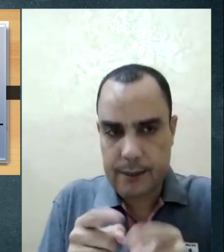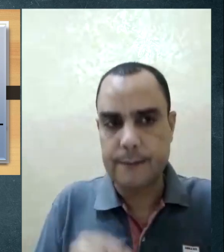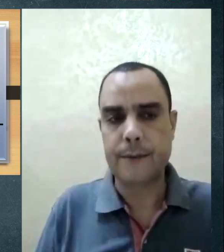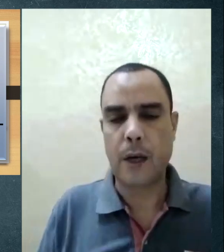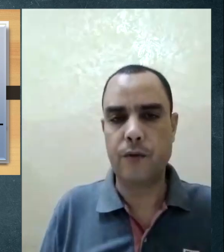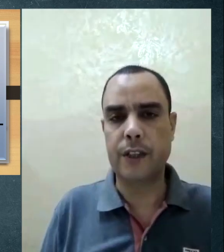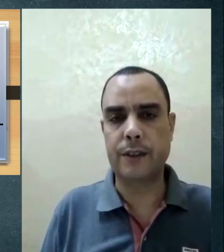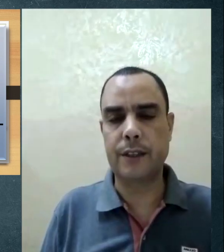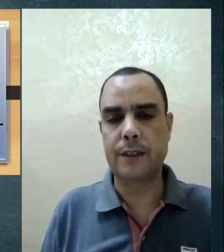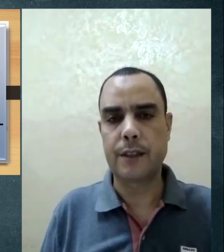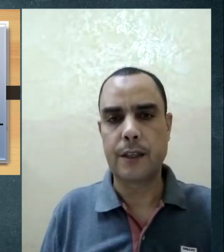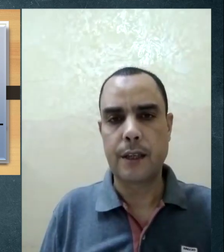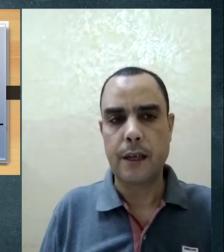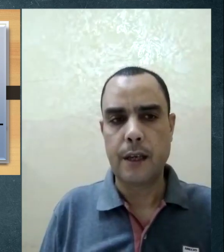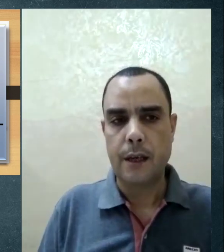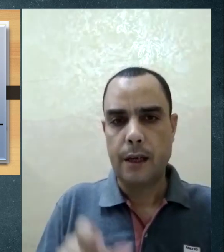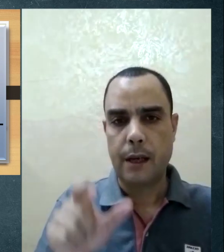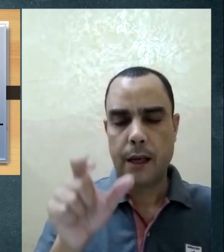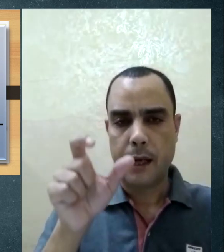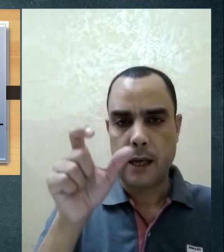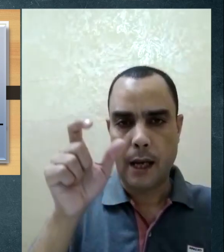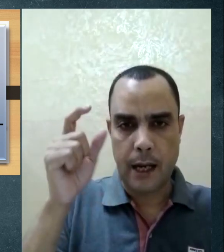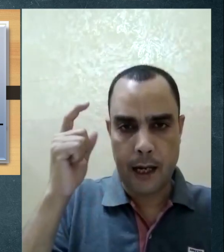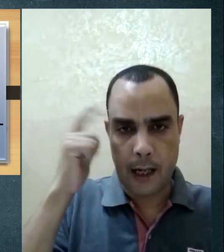لمرحلة أو فترة